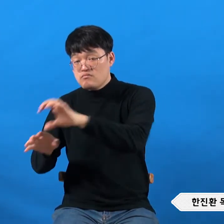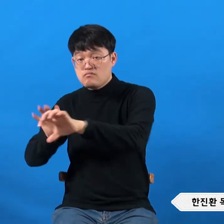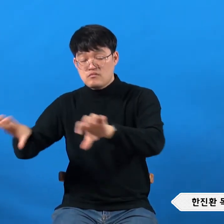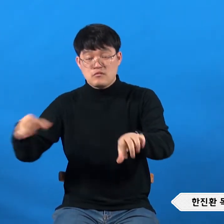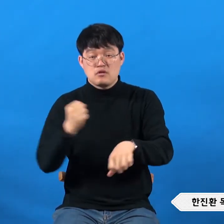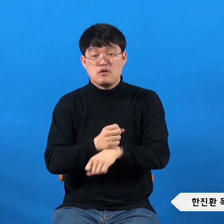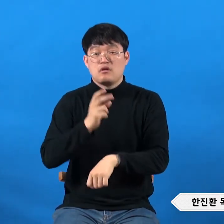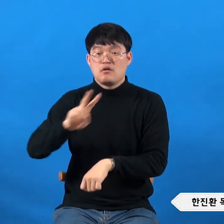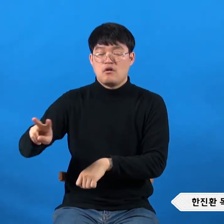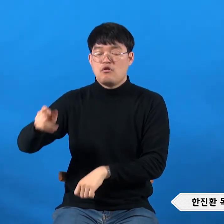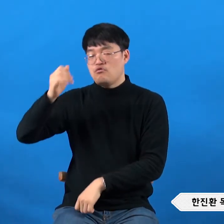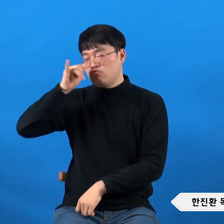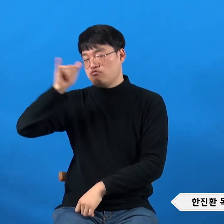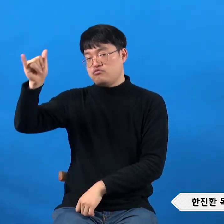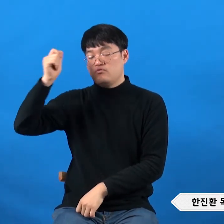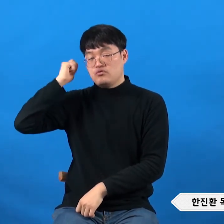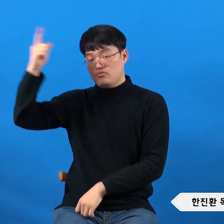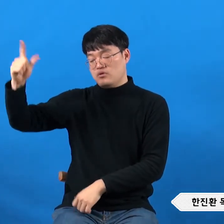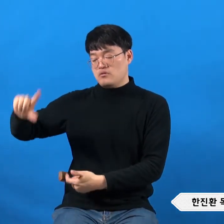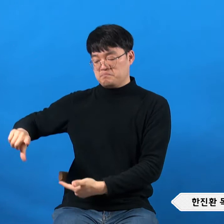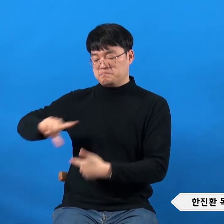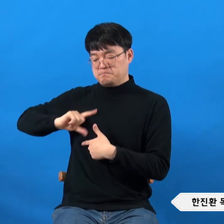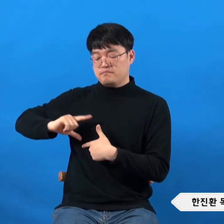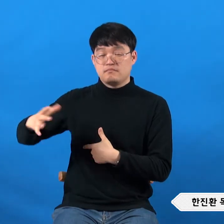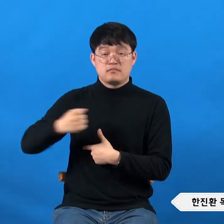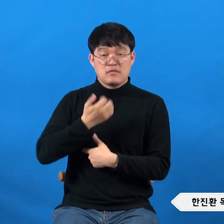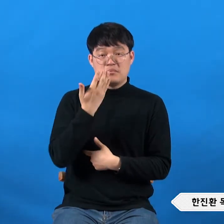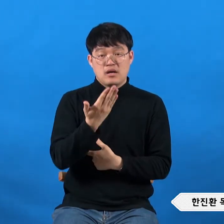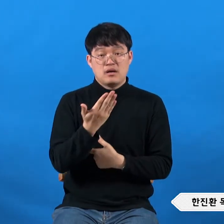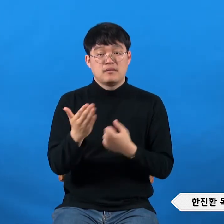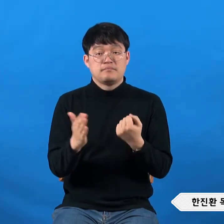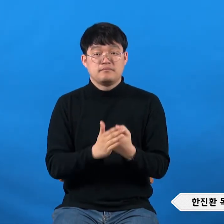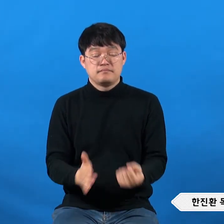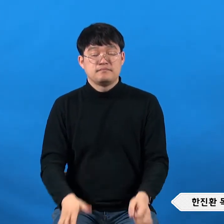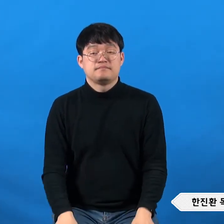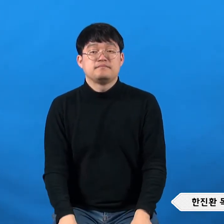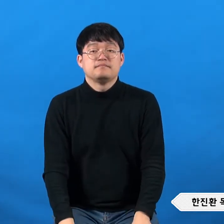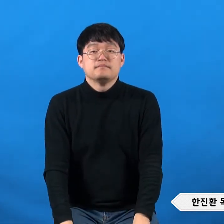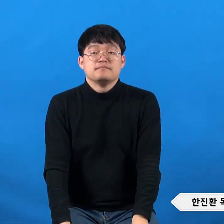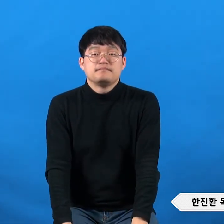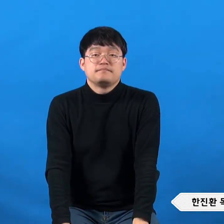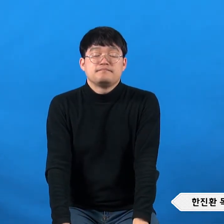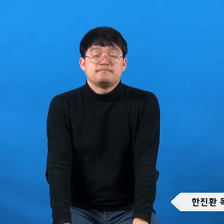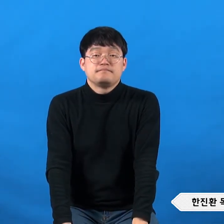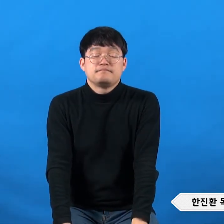하고 그래야 와 훌륭한 분이다 하고 명예를 얻을 수 있으니까요.